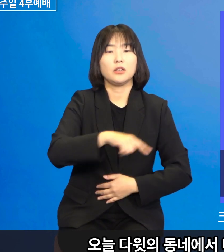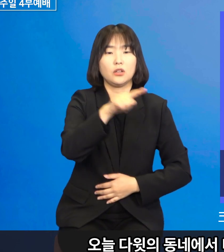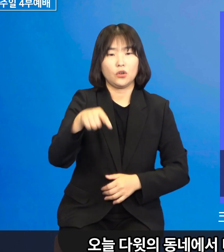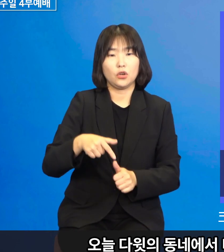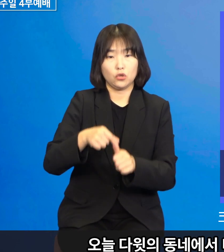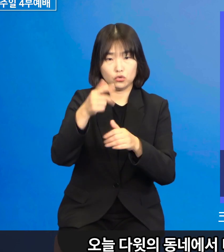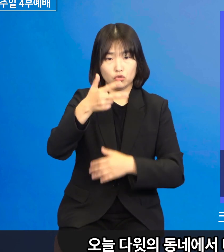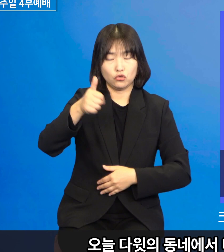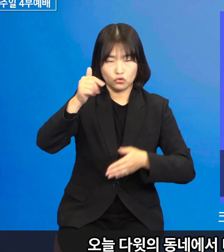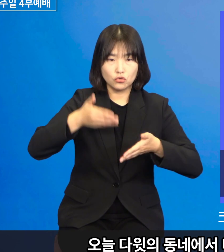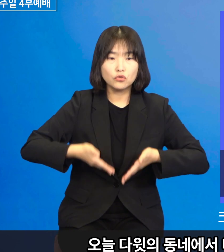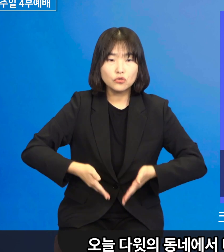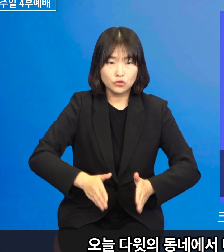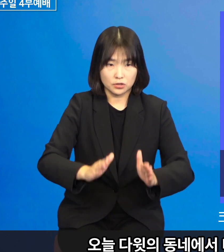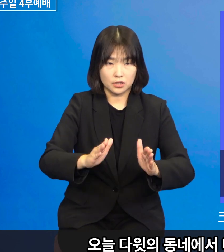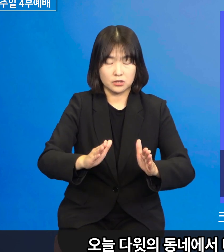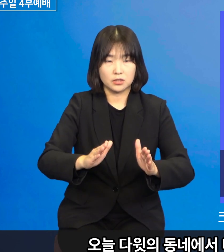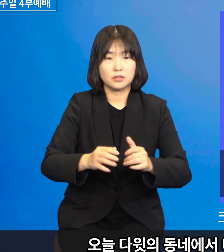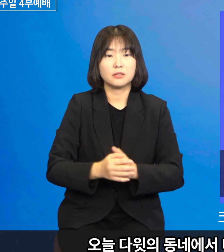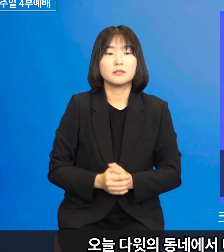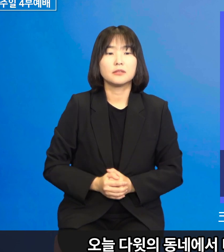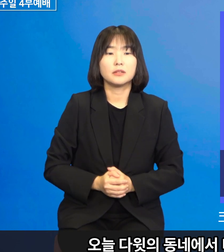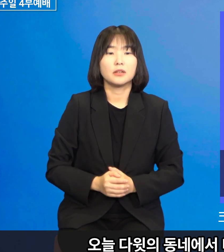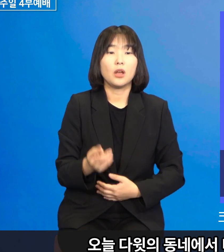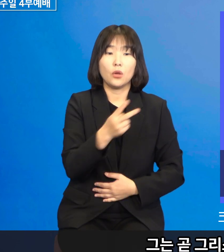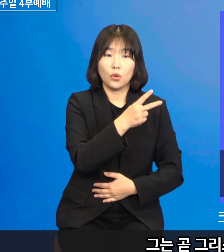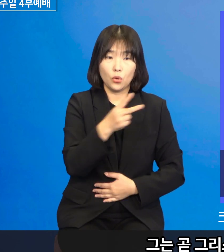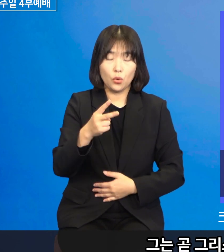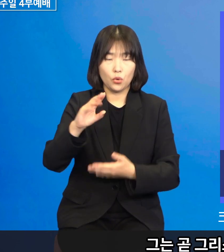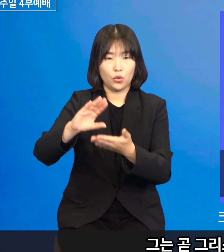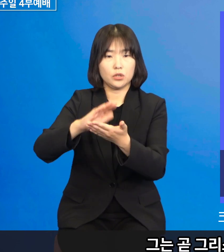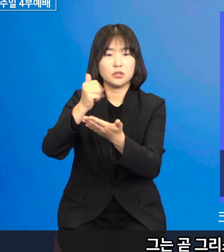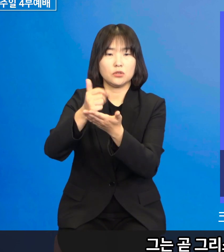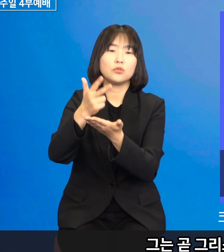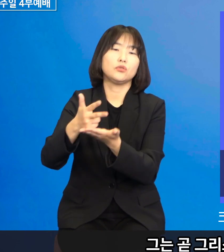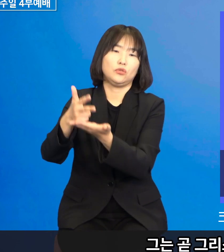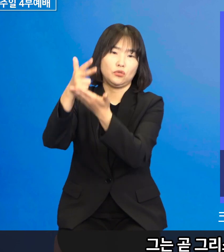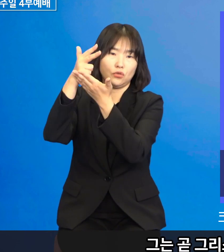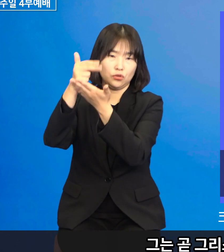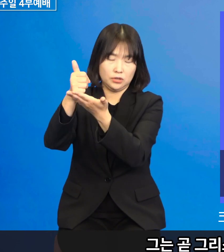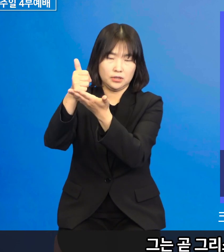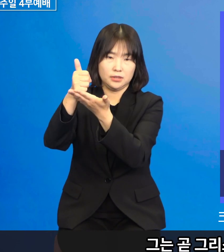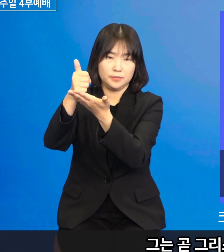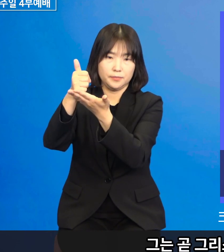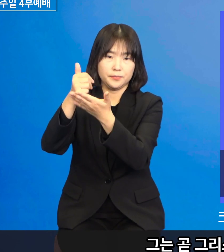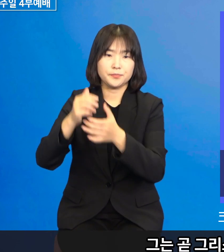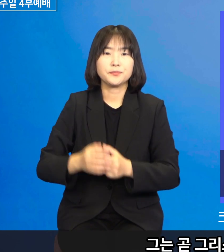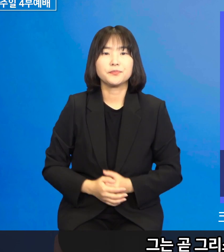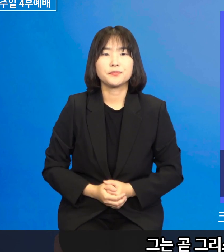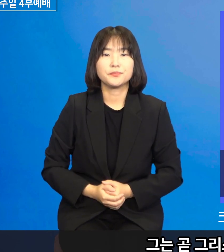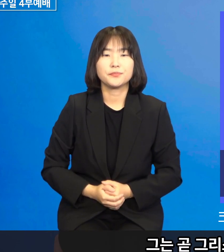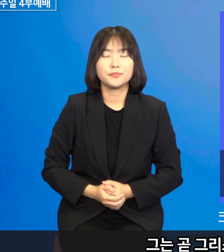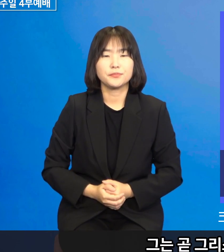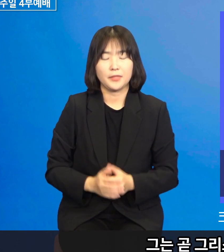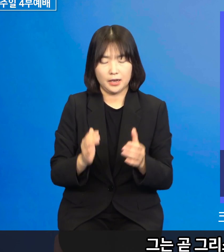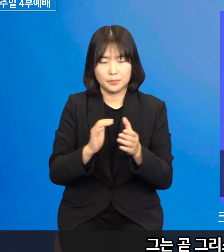동네에서 너희에게 구주가 나셨으니 그는 곧 그리스도 주님이시다.